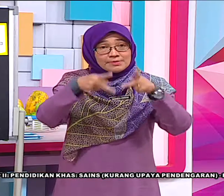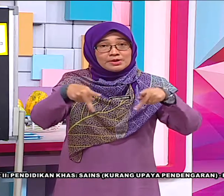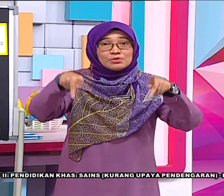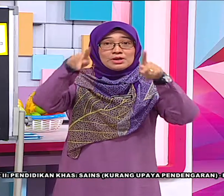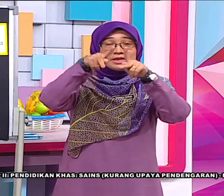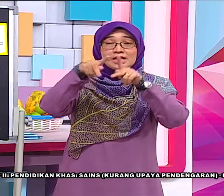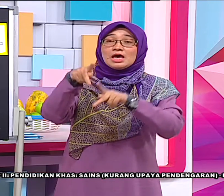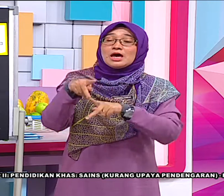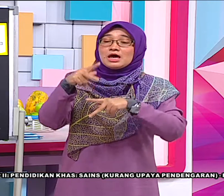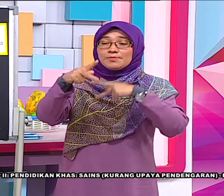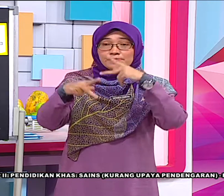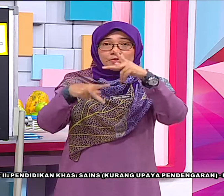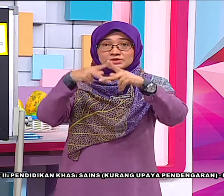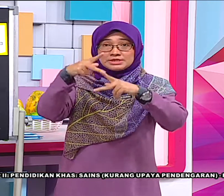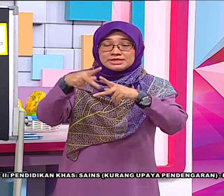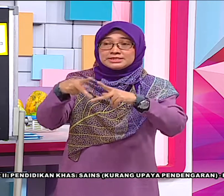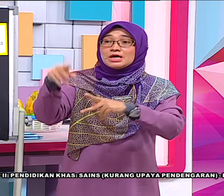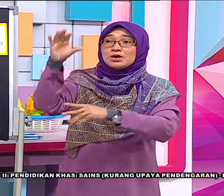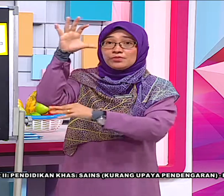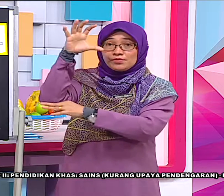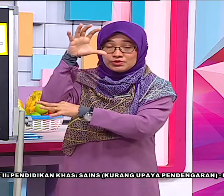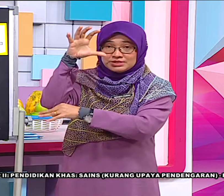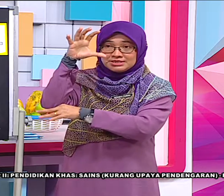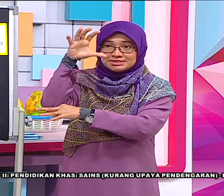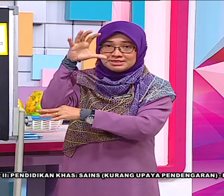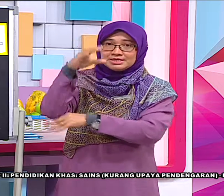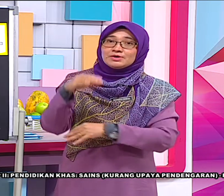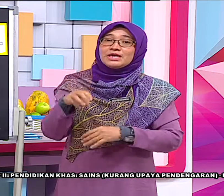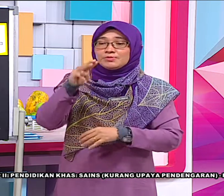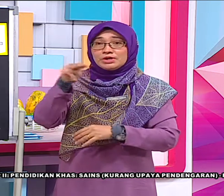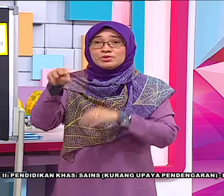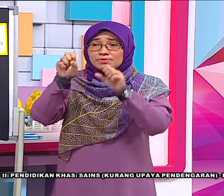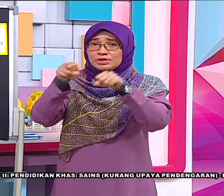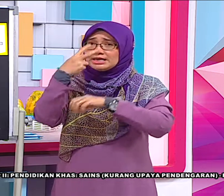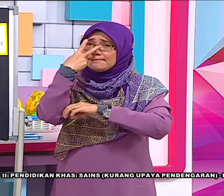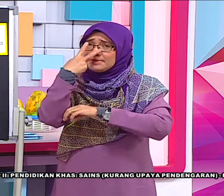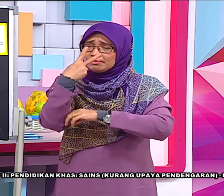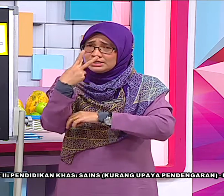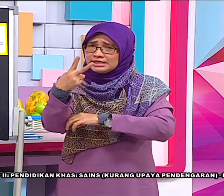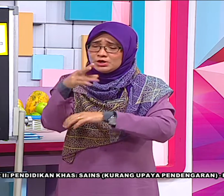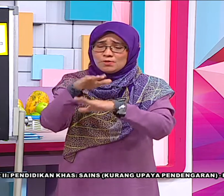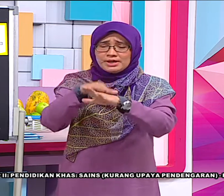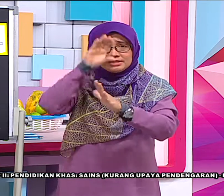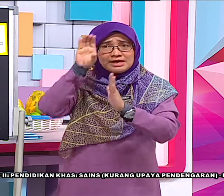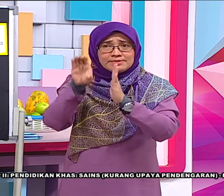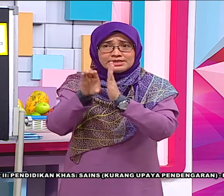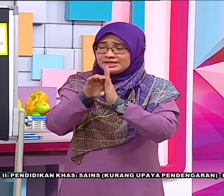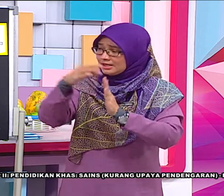keperluan a proses fotosintesis Oke murid-murid boleh nampak boleh tengok Pakde gambar ini